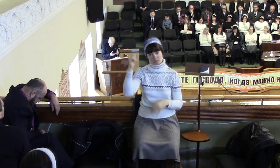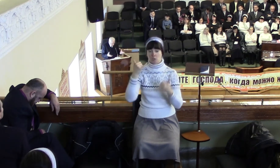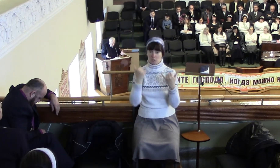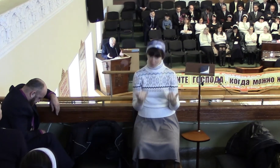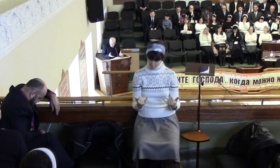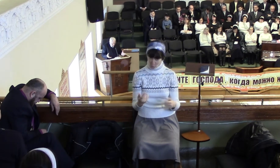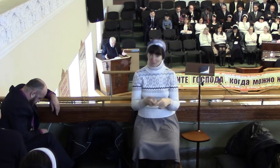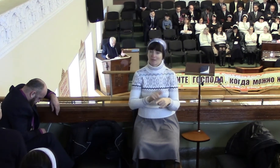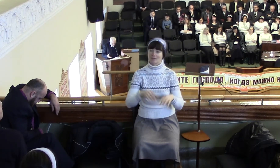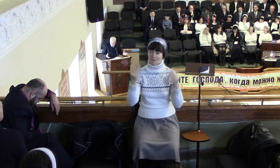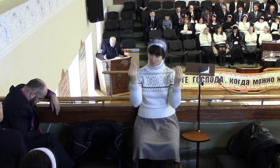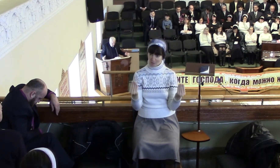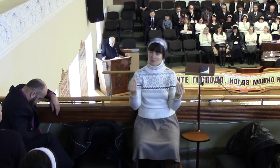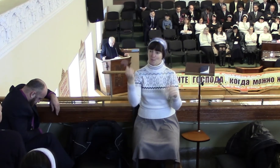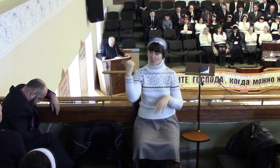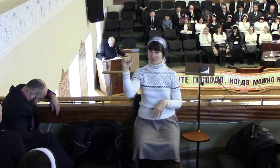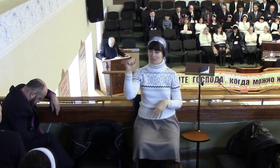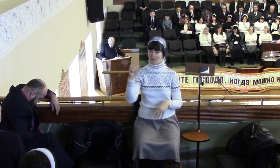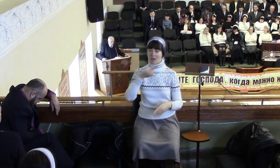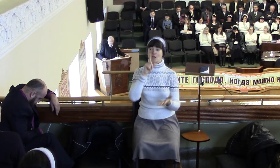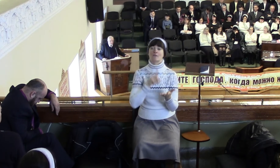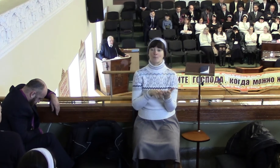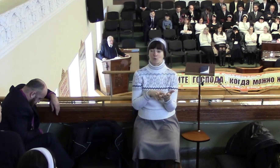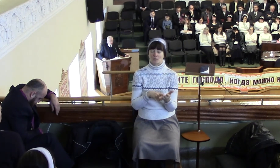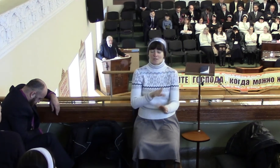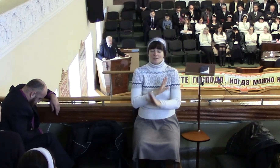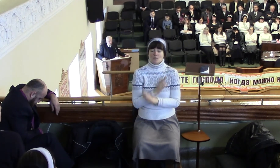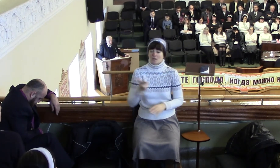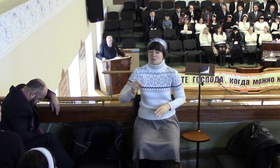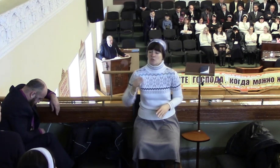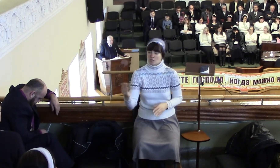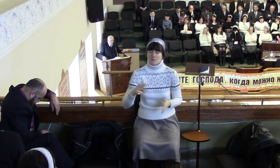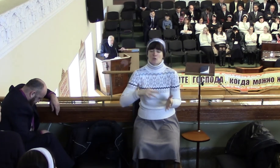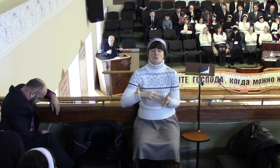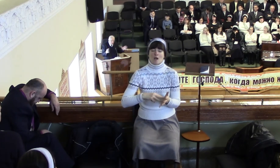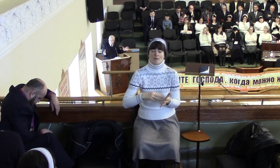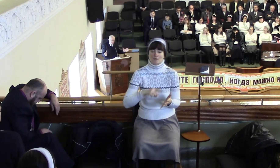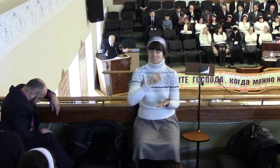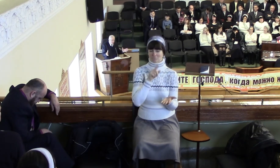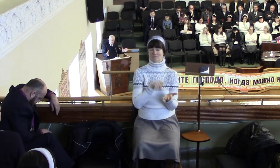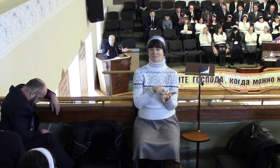И вопрос, смерть, где твоя жало? Ладно, где твоя победа? Где? Ладно, не стало победы, братья и